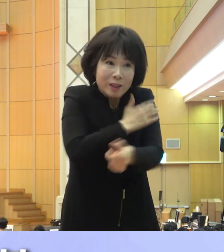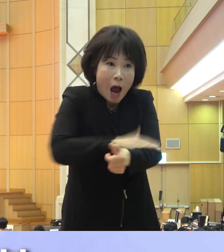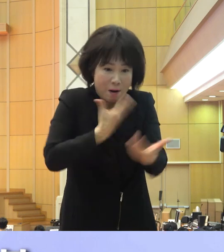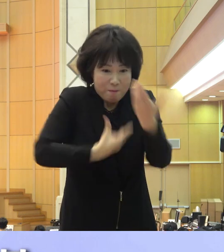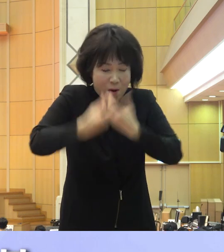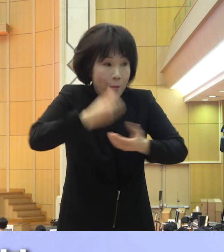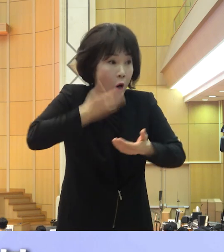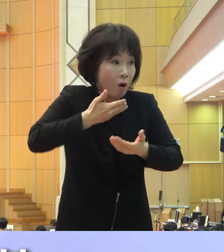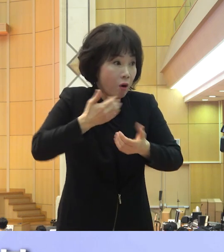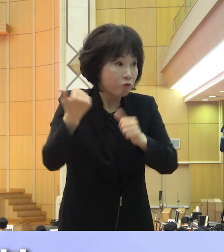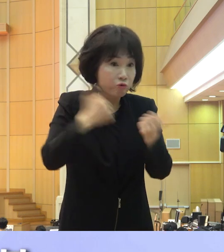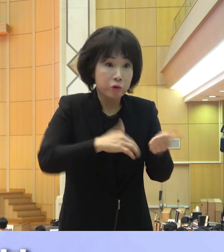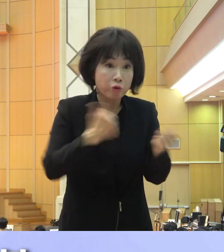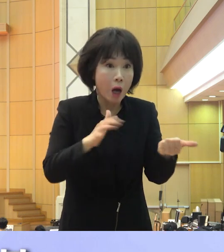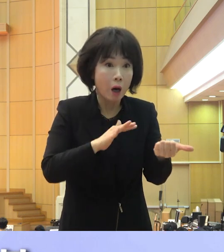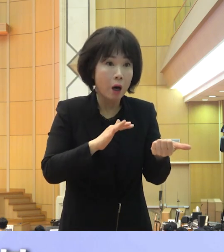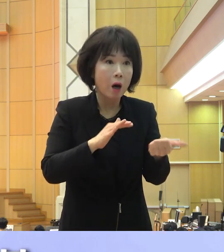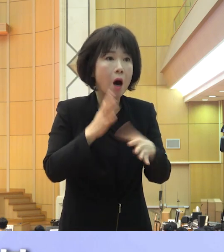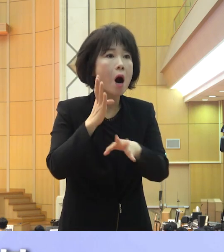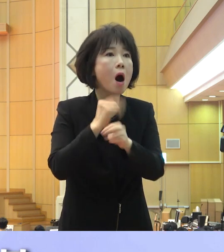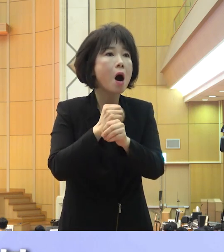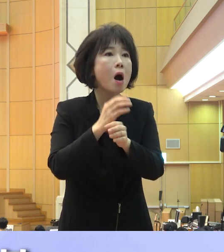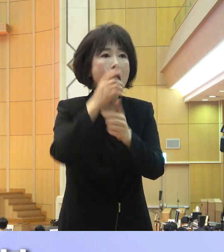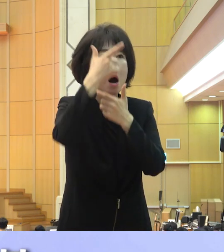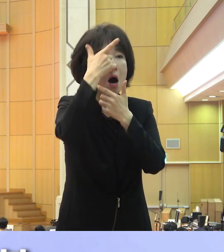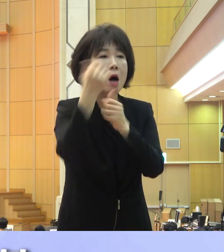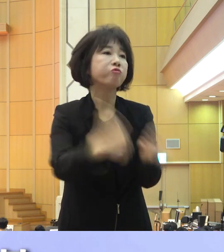아니잖아요. 늙어가는 게 뭐예요?